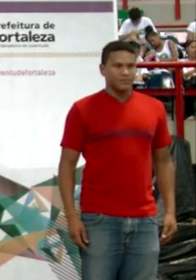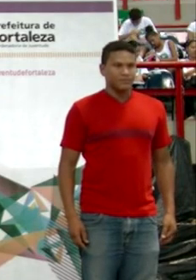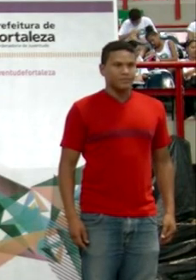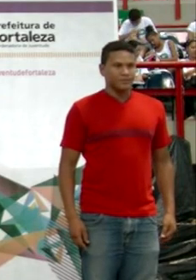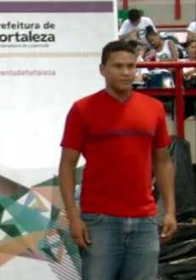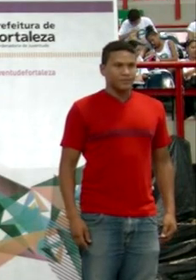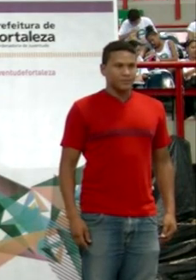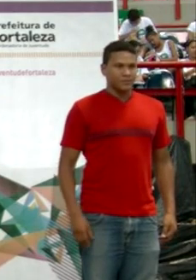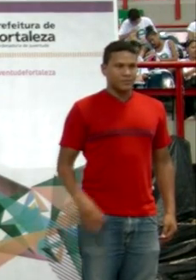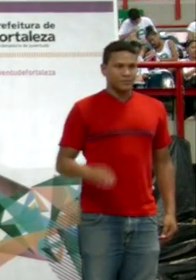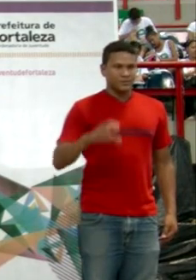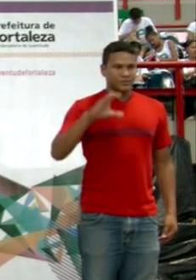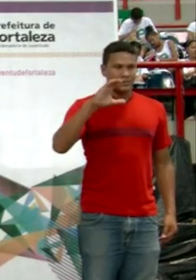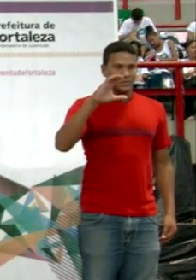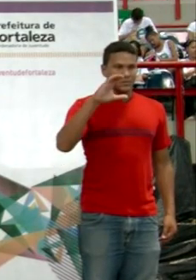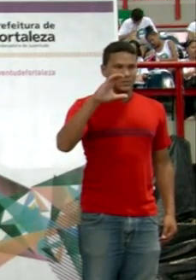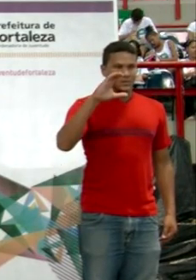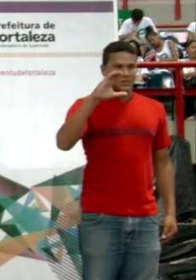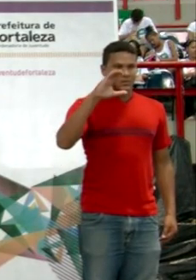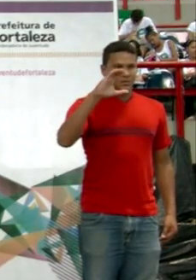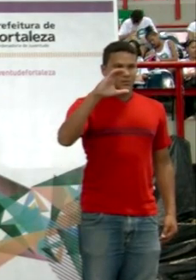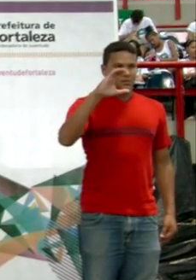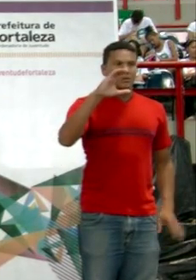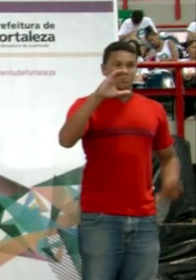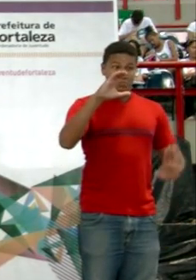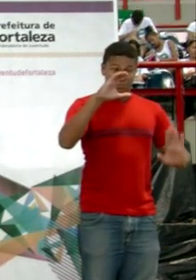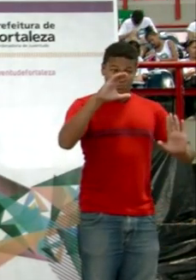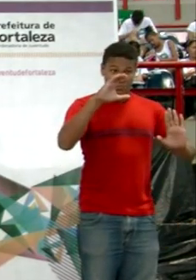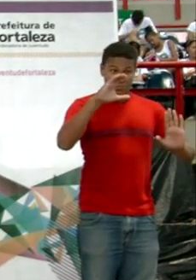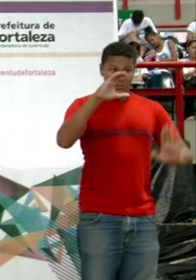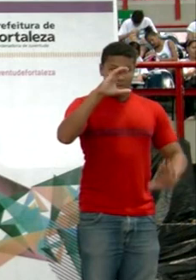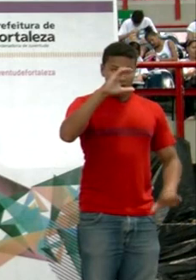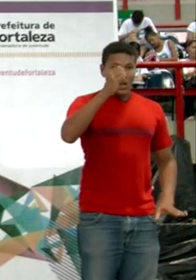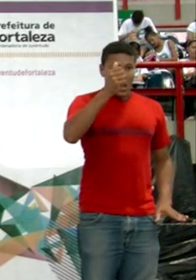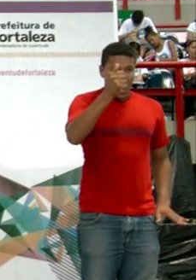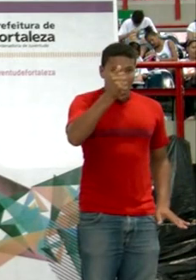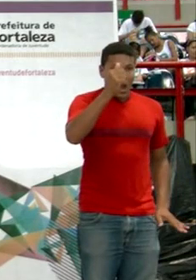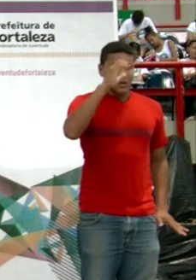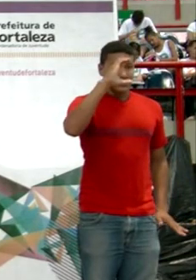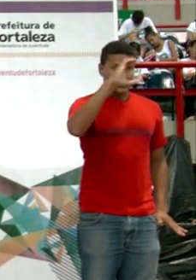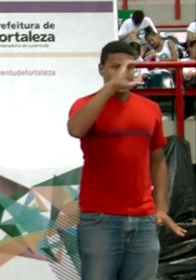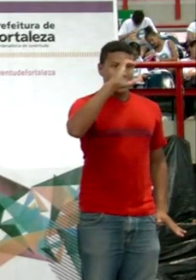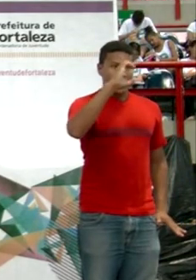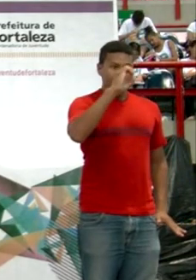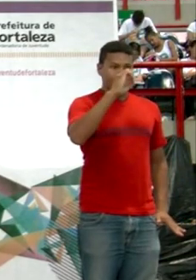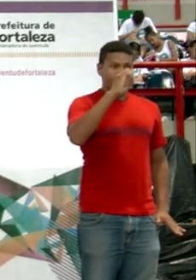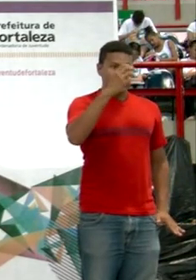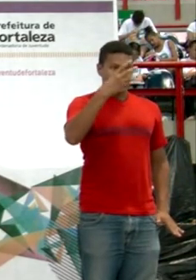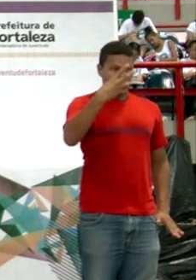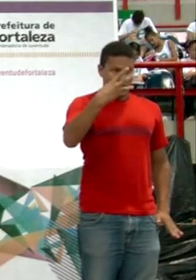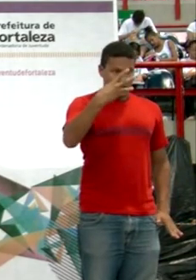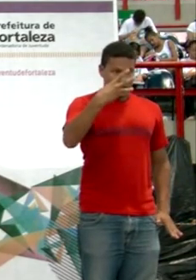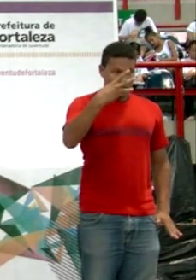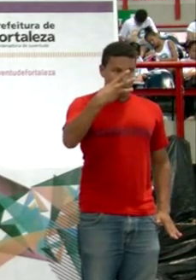CaCO3. Bote uma setinha, escreva calagem. Bote outra setinha e escreva assim: